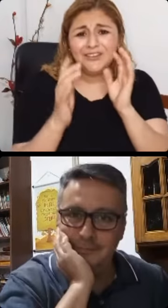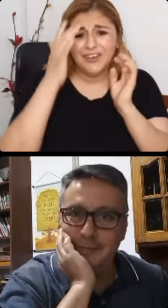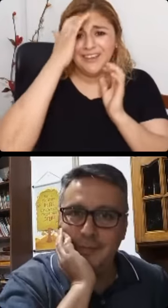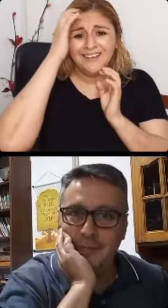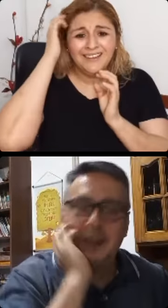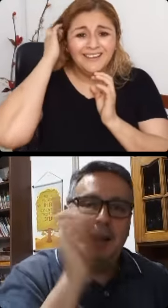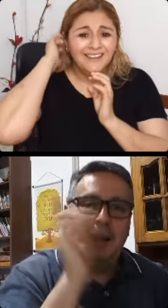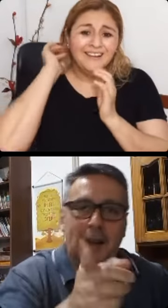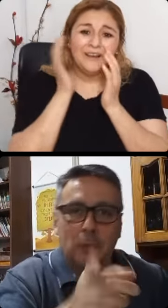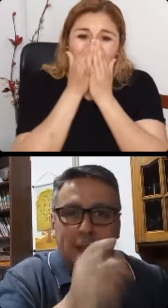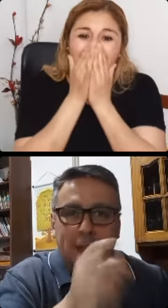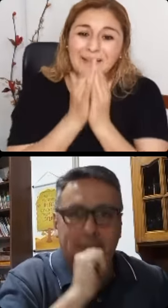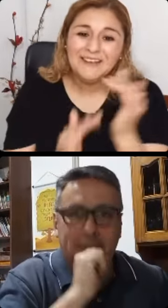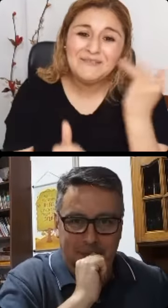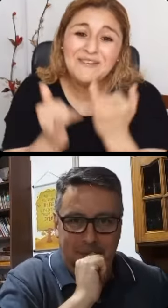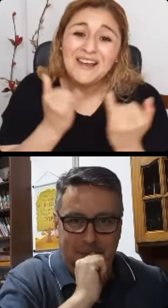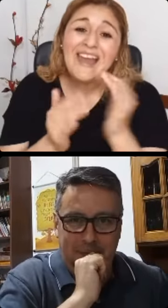sé si estoy...